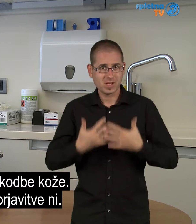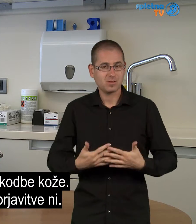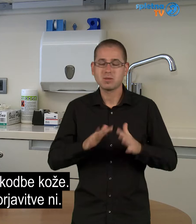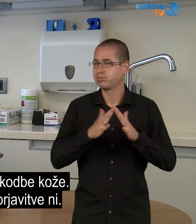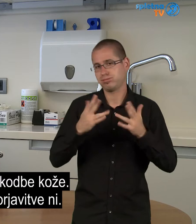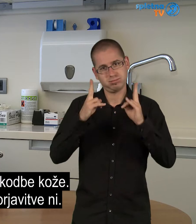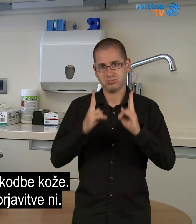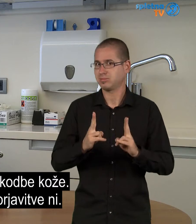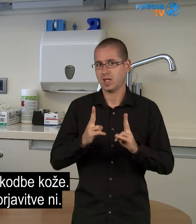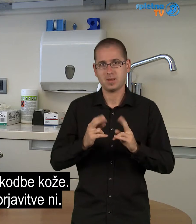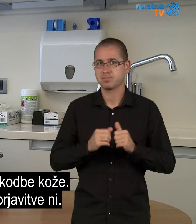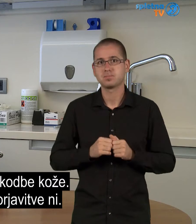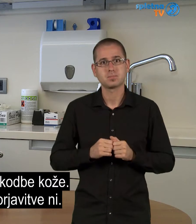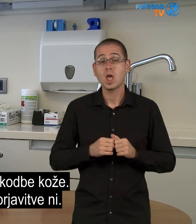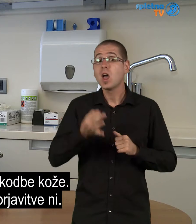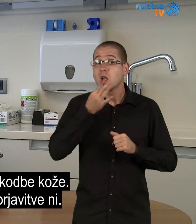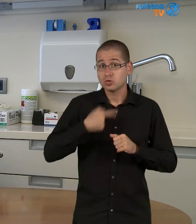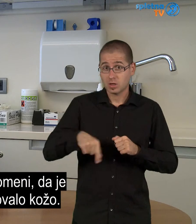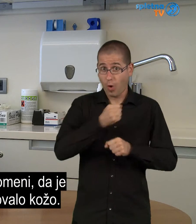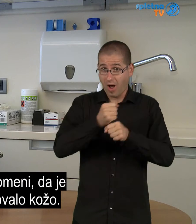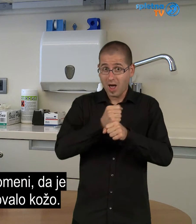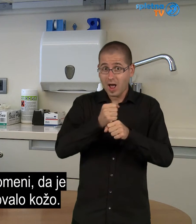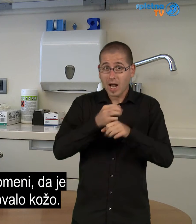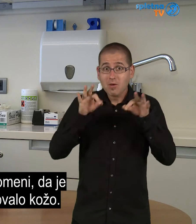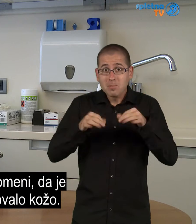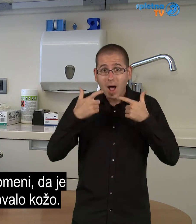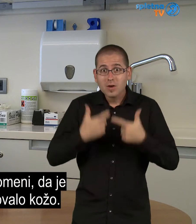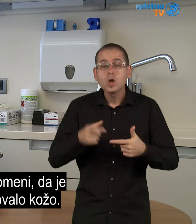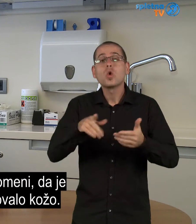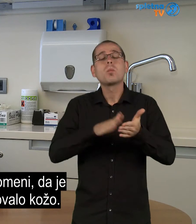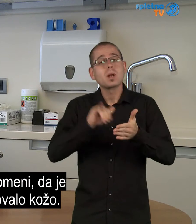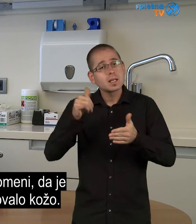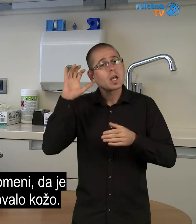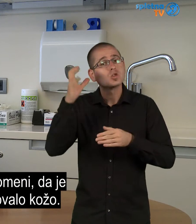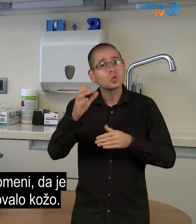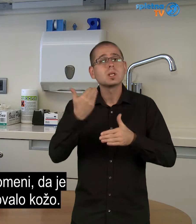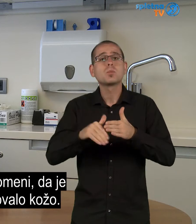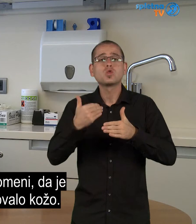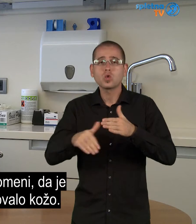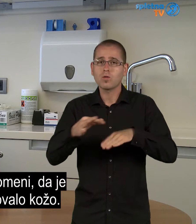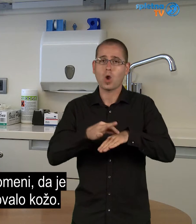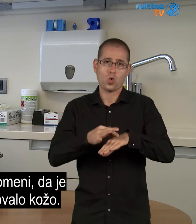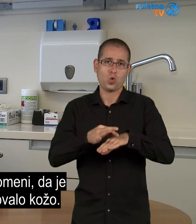porjavitve ni. Torej, če smo rjavi, pomeni, da je sonce poškodovalo kožo.